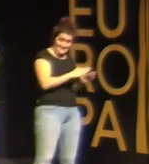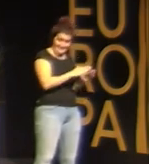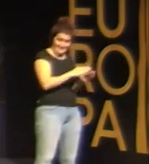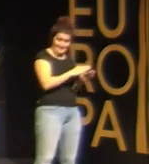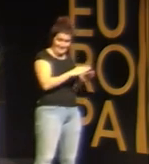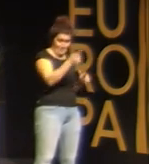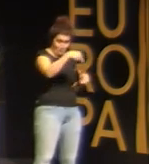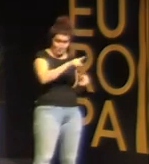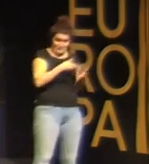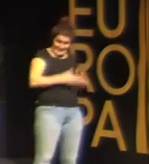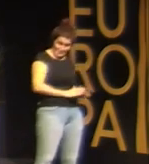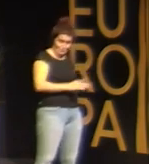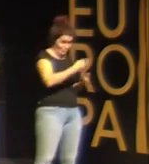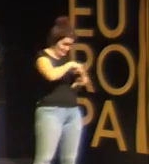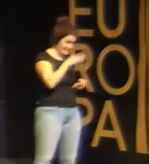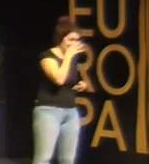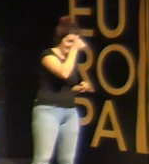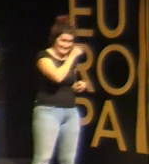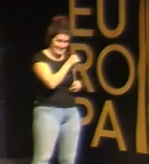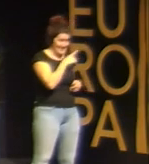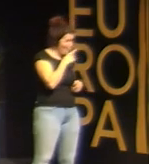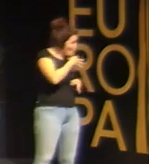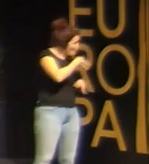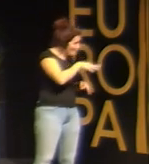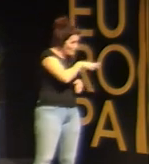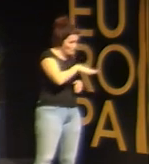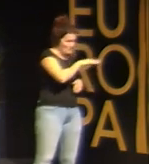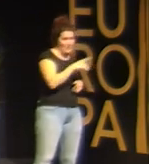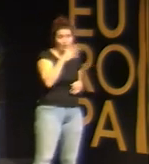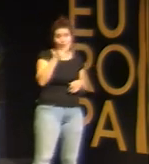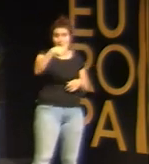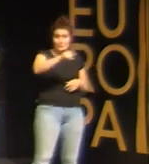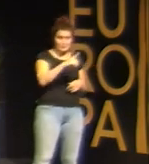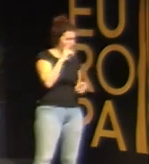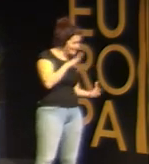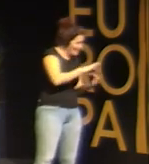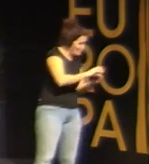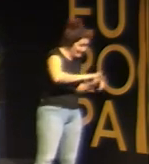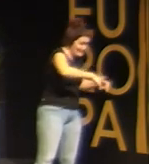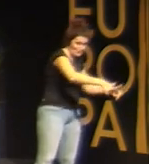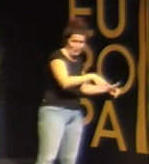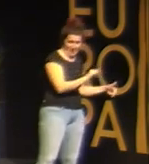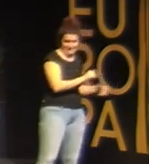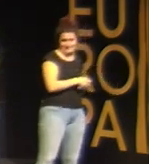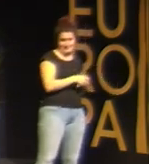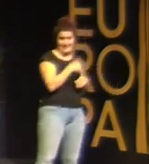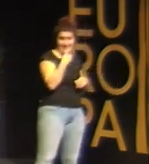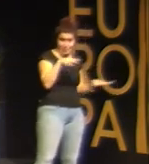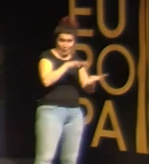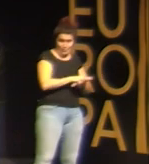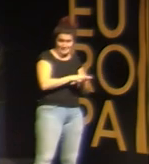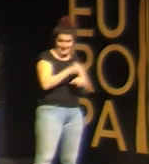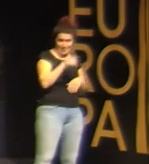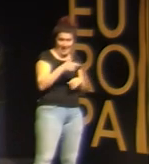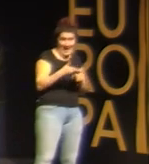vuestros niños y en vuestras niñas es en el único sitio donde podéis encontrar el tesoro decírselo esta noche antes de